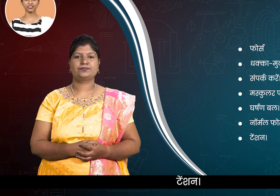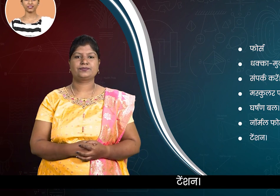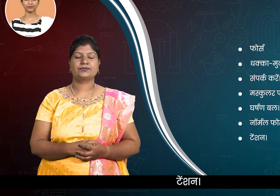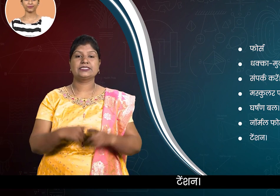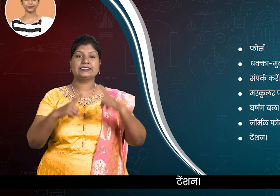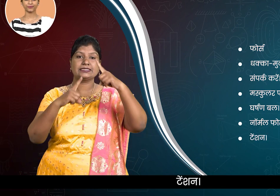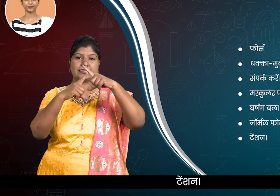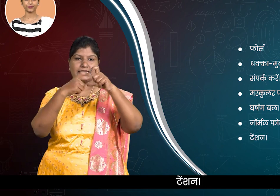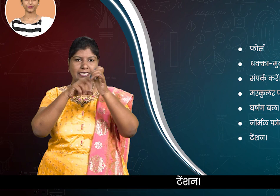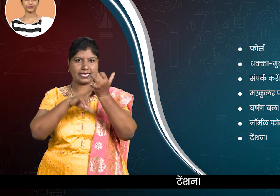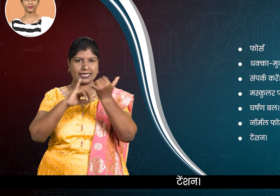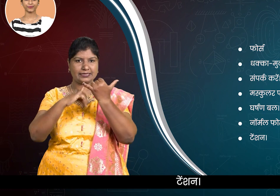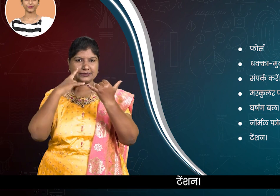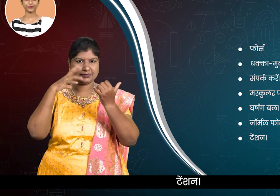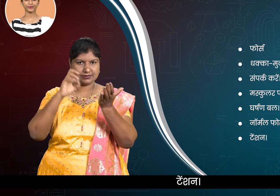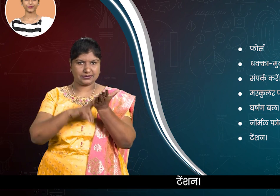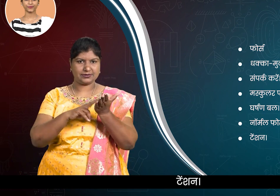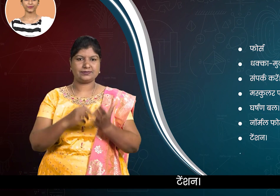टेंशन,